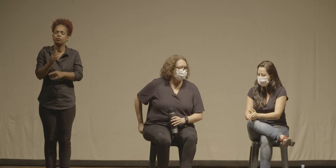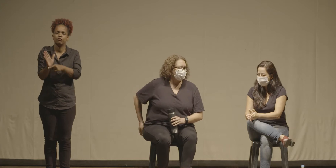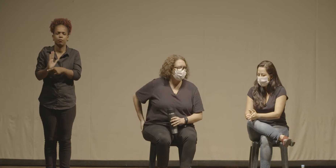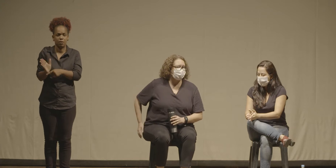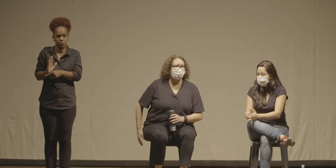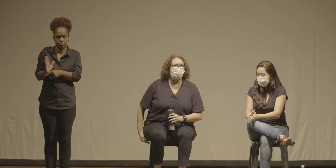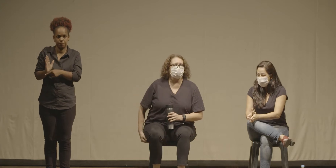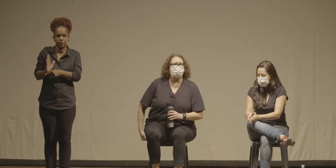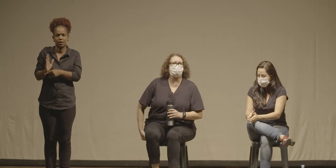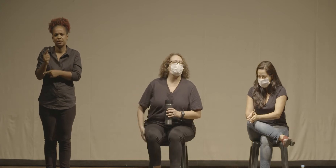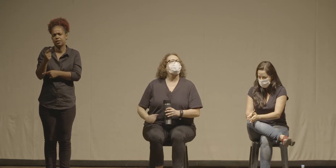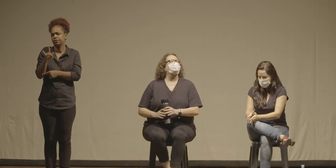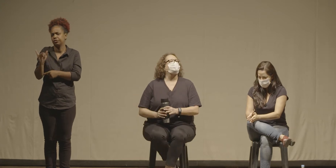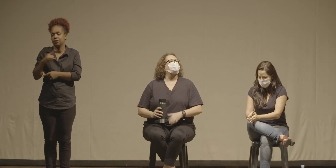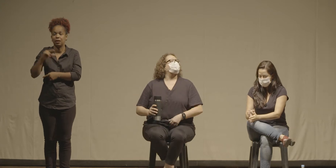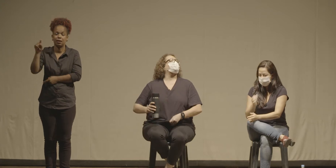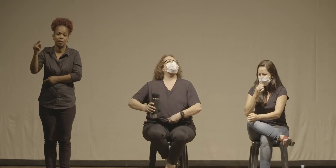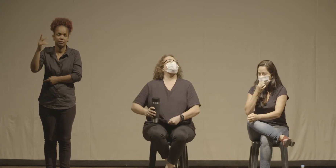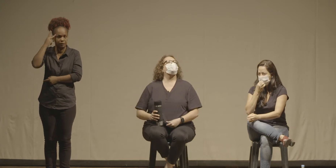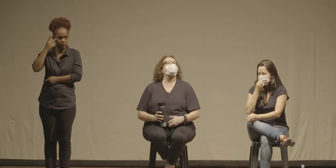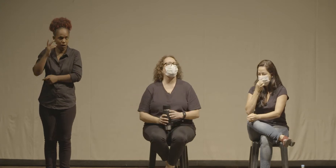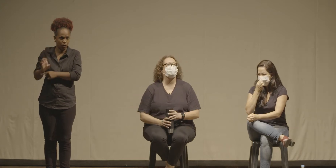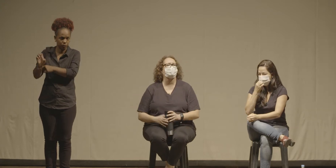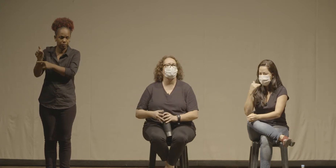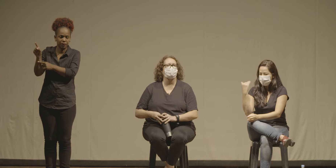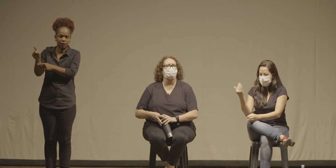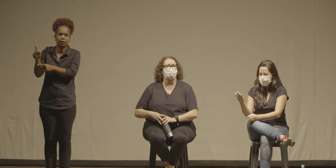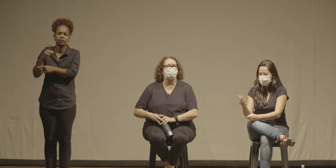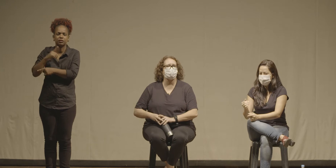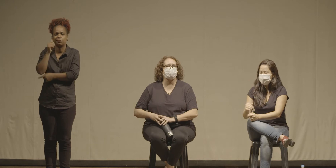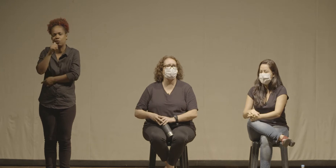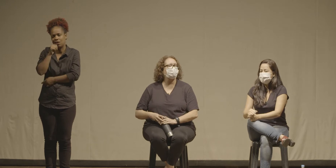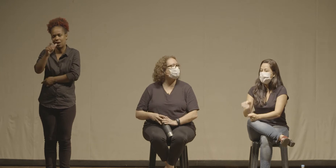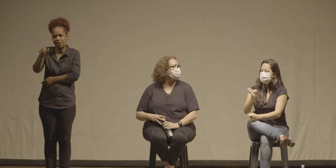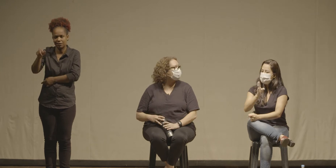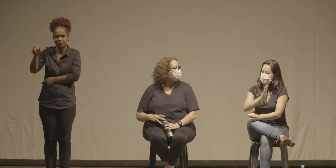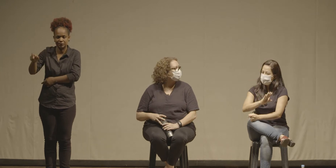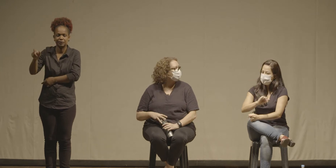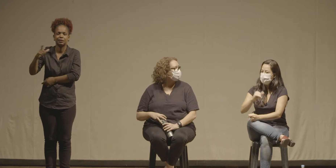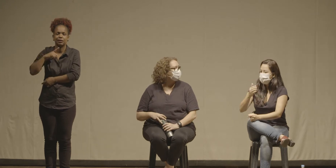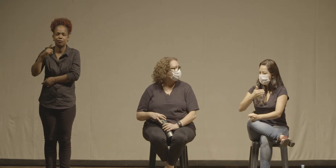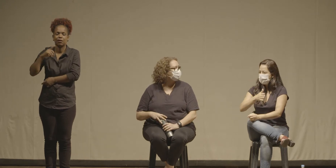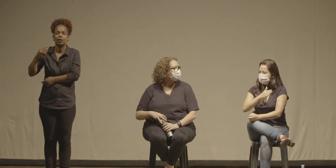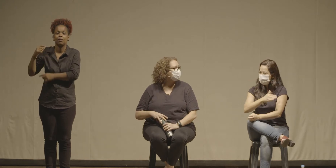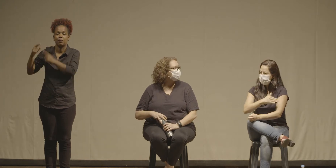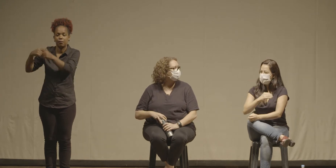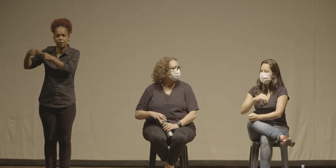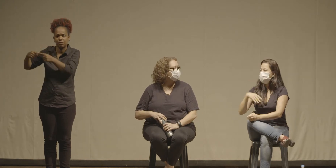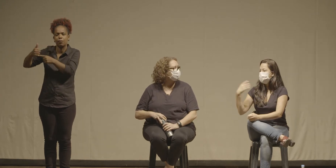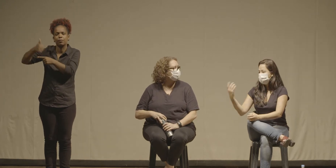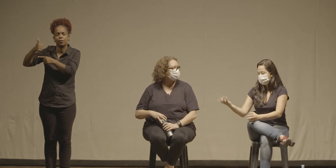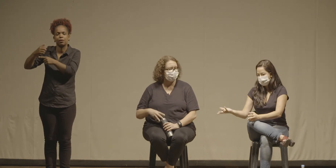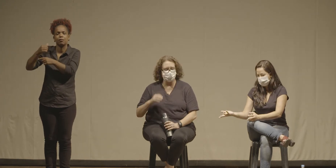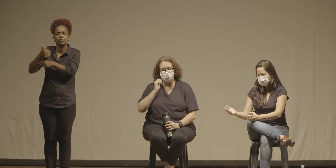filmando 7 dias em São Paulo, né? Porque tinham as mulheres da primeira geração, né? Que é as de